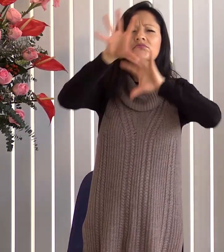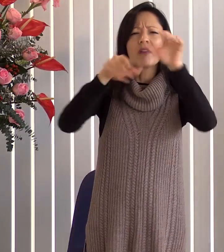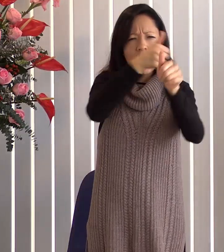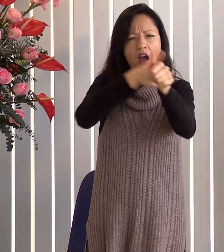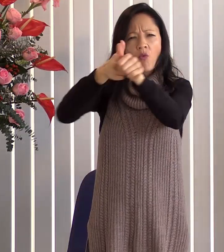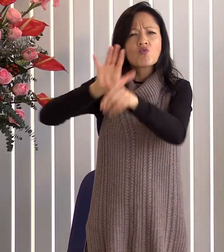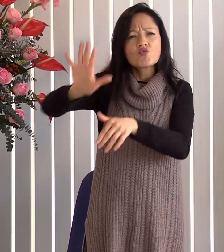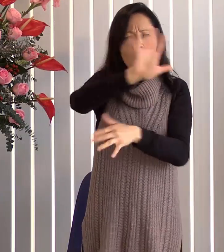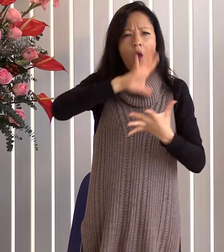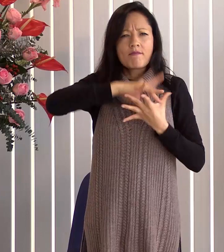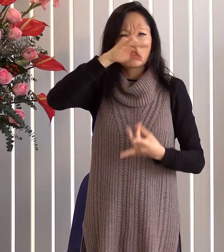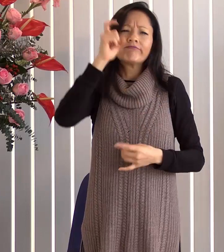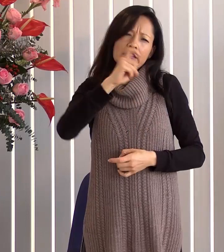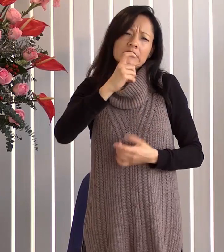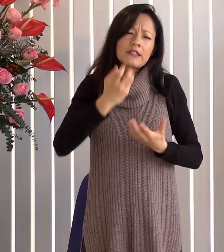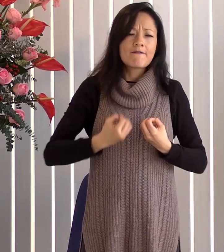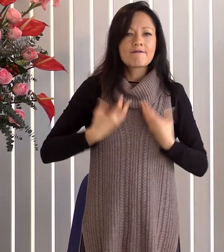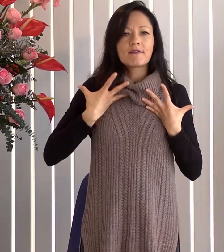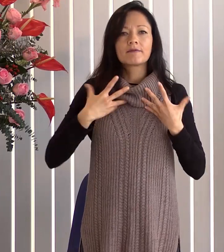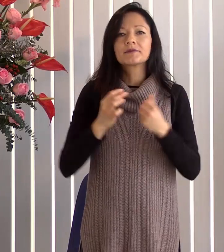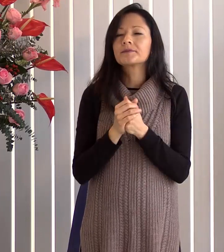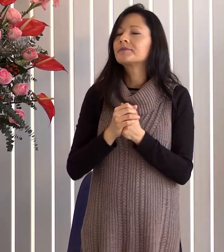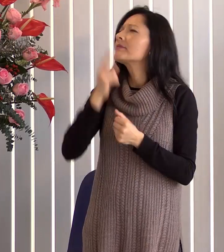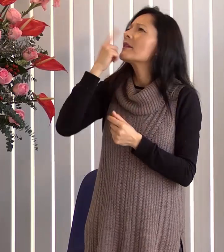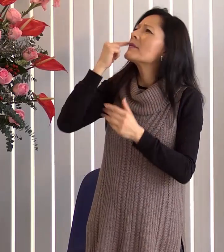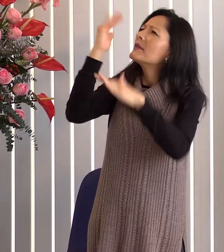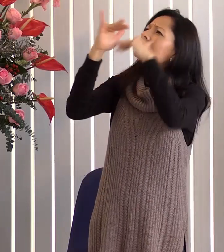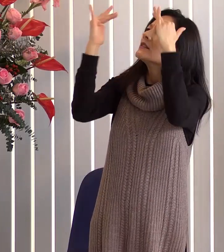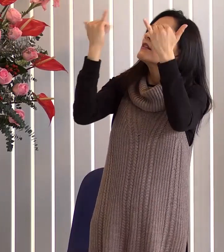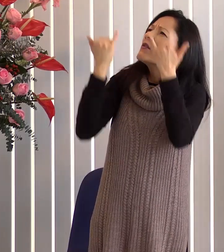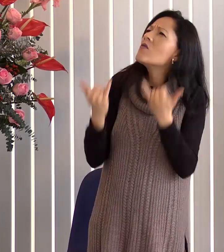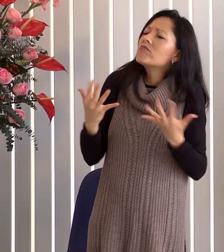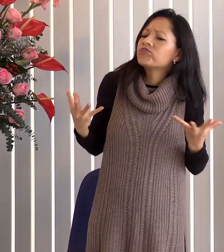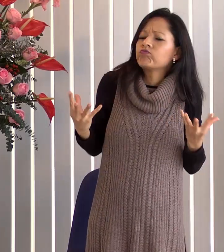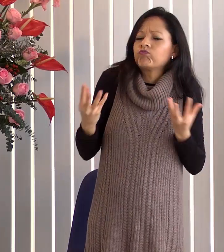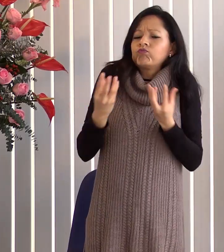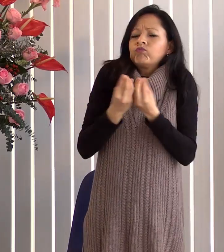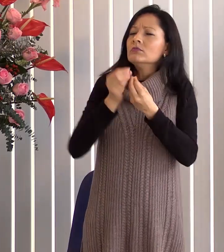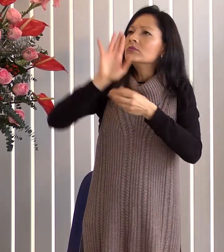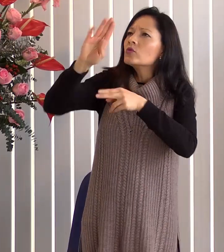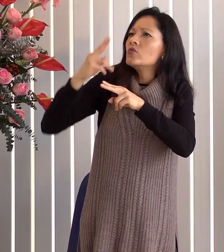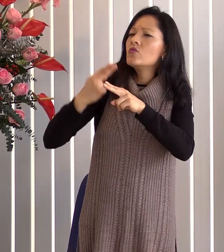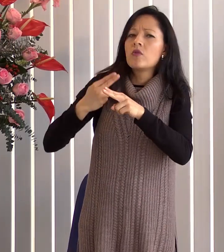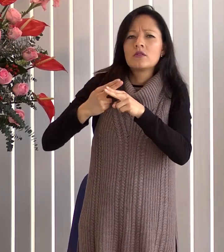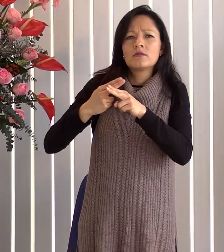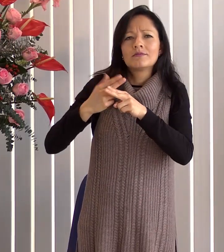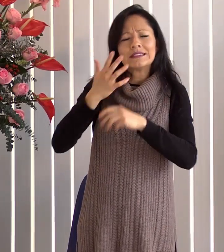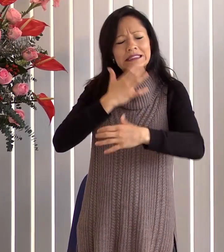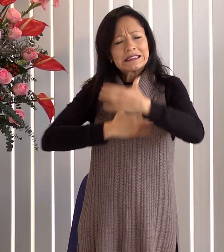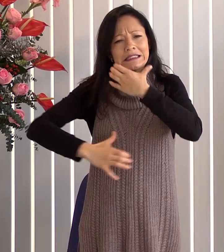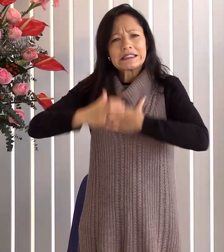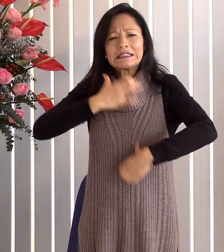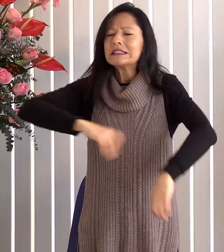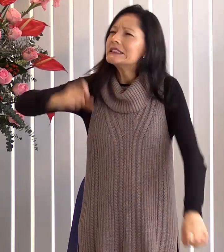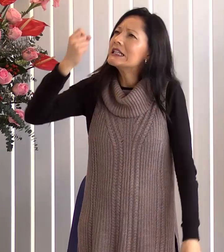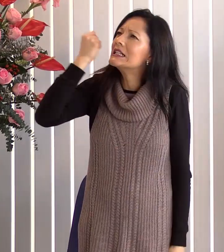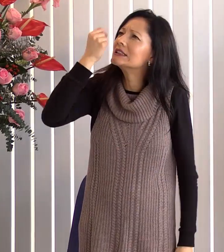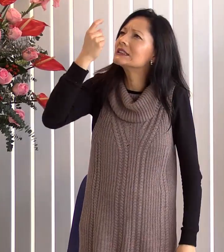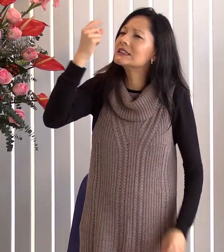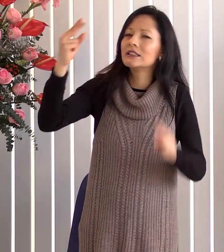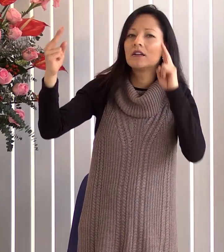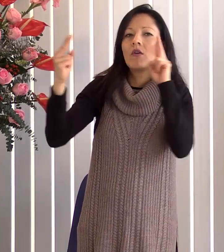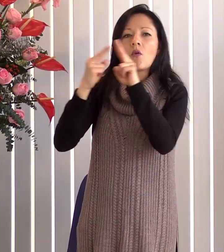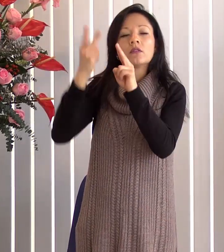espíritu. Padre Celestial, nosotros estamos aquí reunidos en tu nombre porque anhelamos, Señor, entender, conocer, saber